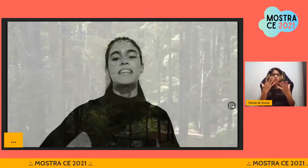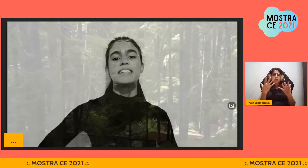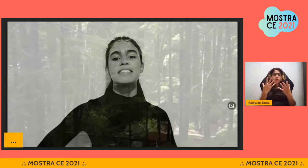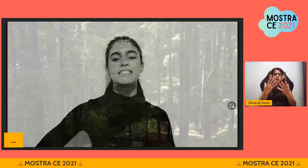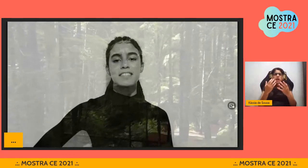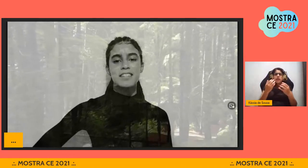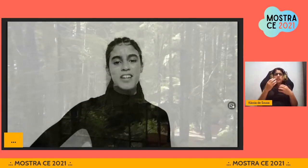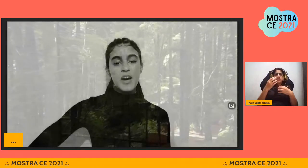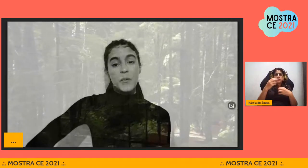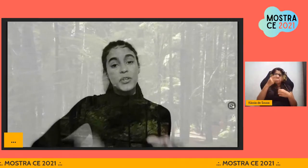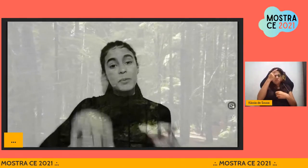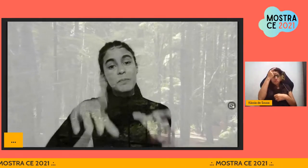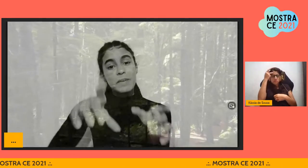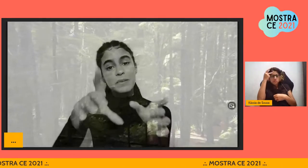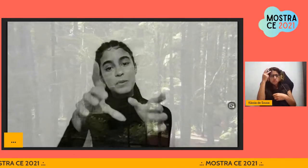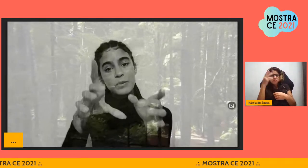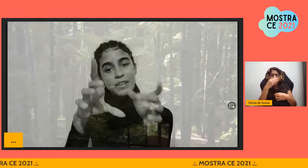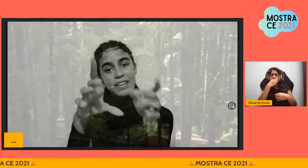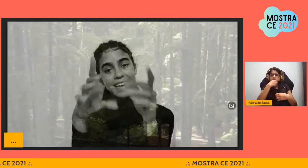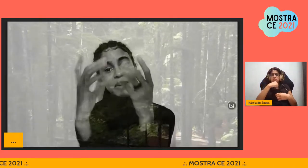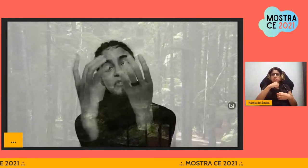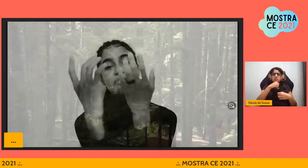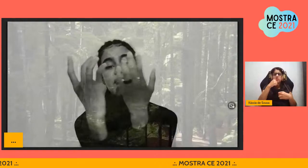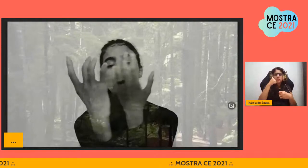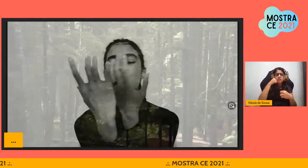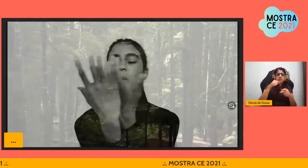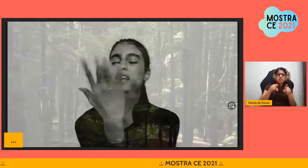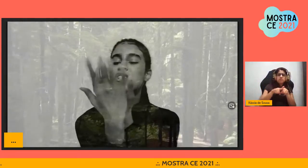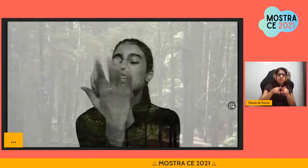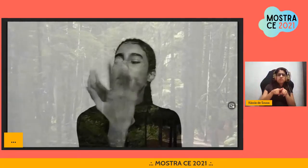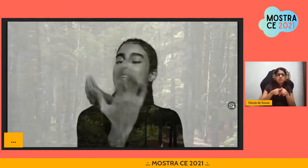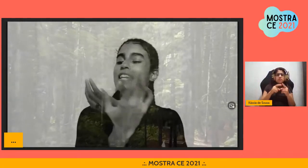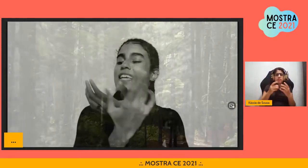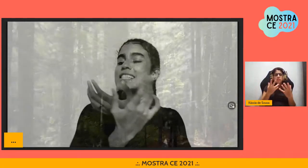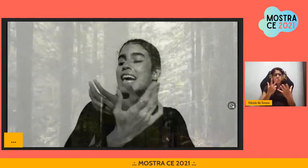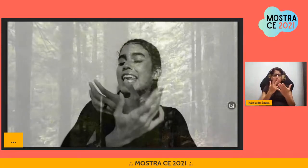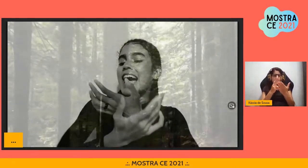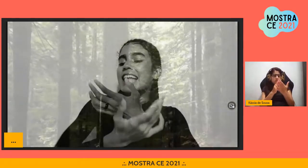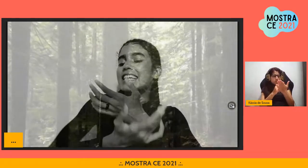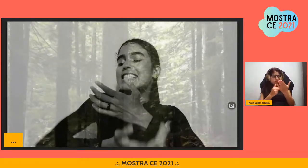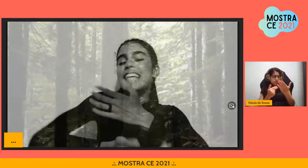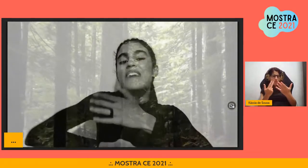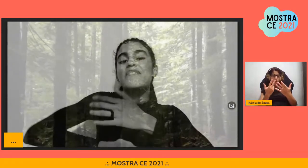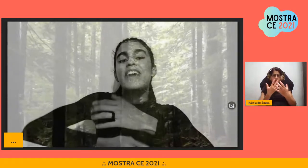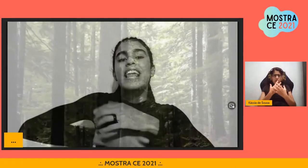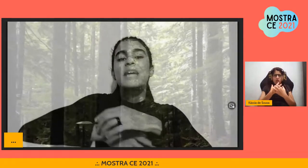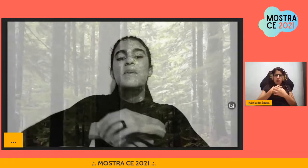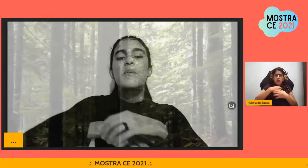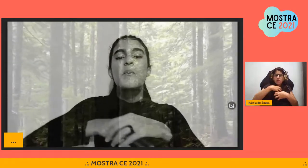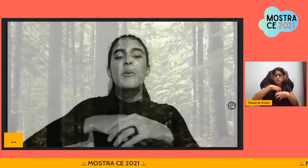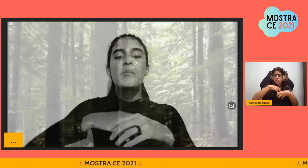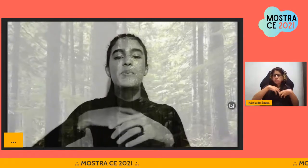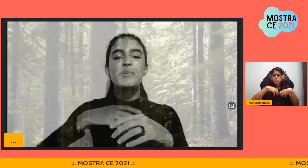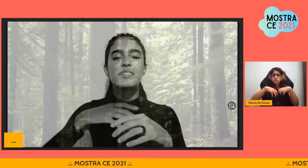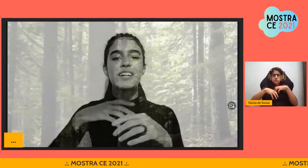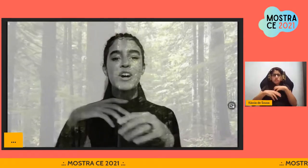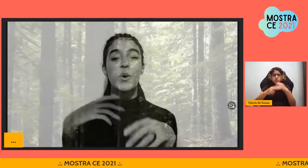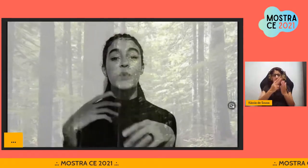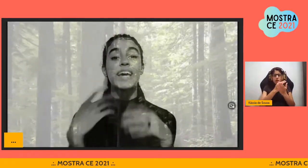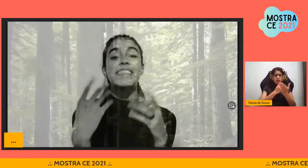de pedra. Quando eu me pinto, eu faço com a geometria sagrada que se revela em meu